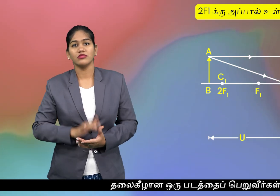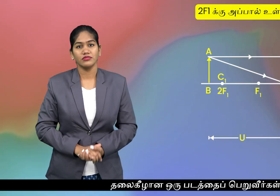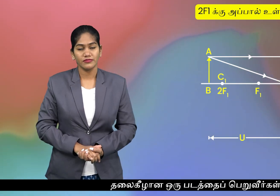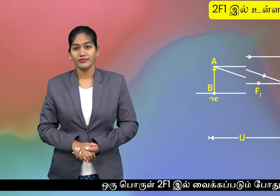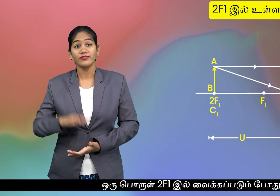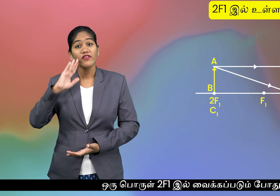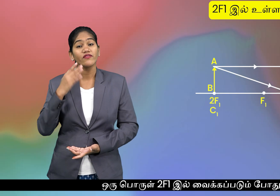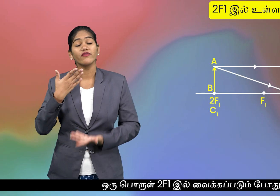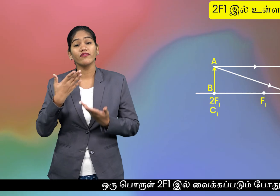ஒரு பொருள்